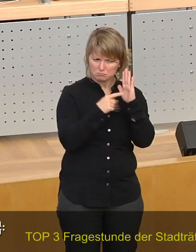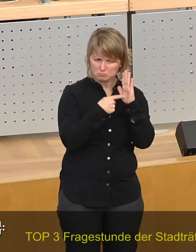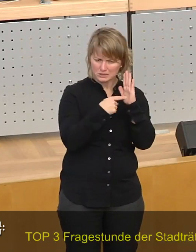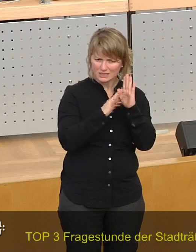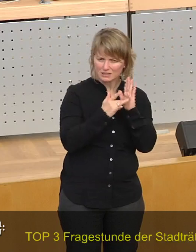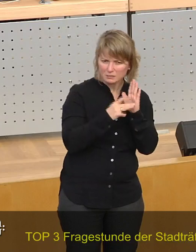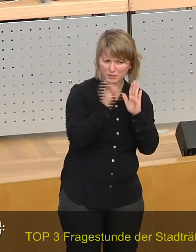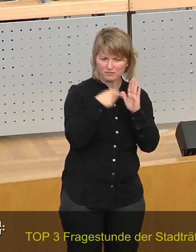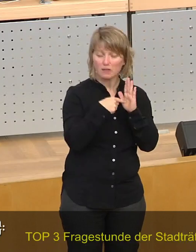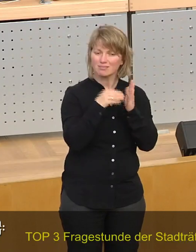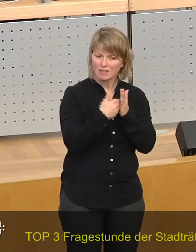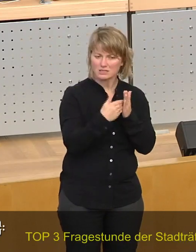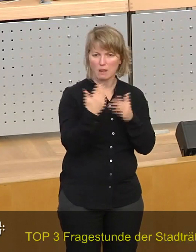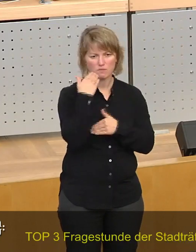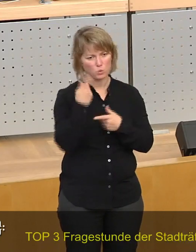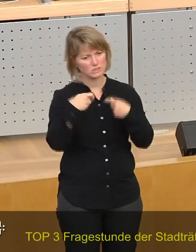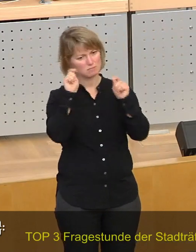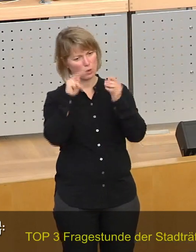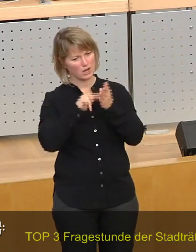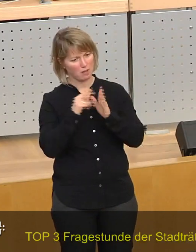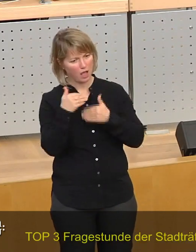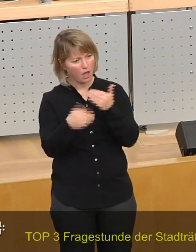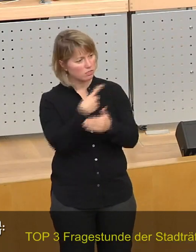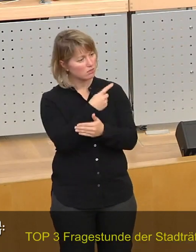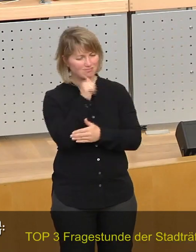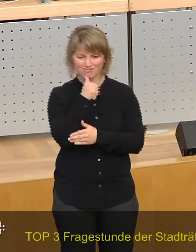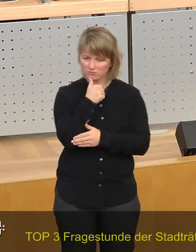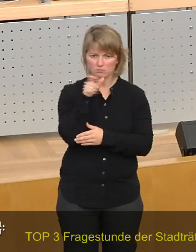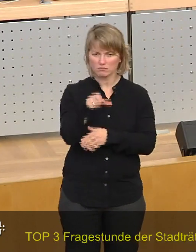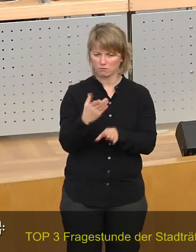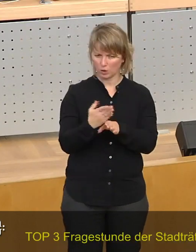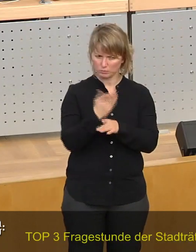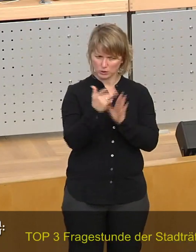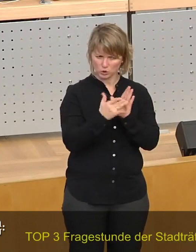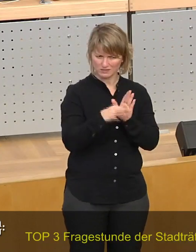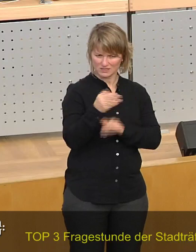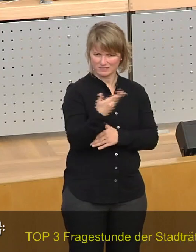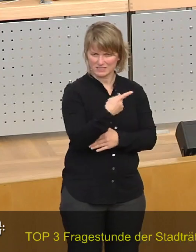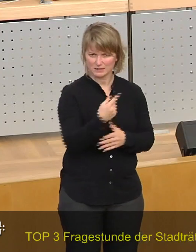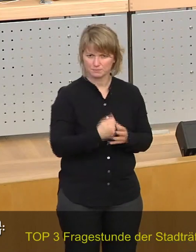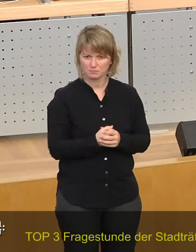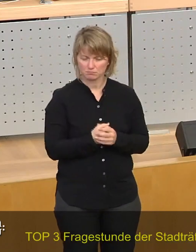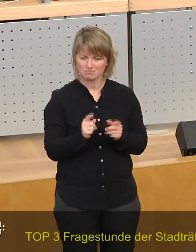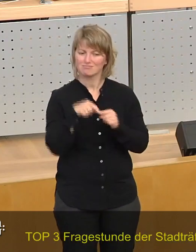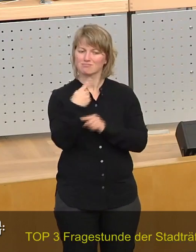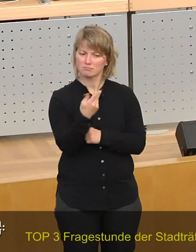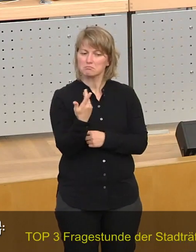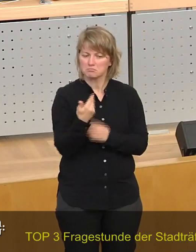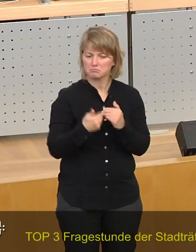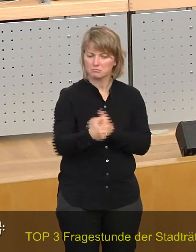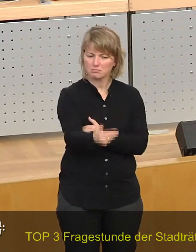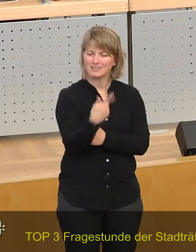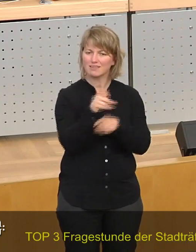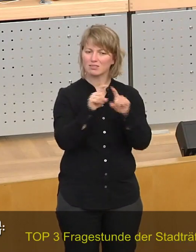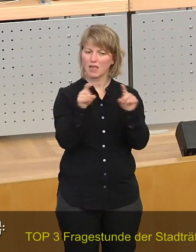von Genehmigungsbescheiden für Wohnungsbauvorhaben? Zweitens, wie gedenkt die Stadtverwaltung diese Thematik auf absehbare Zeit